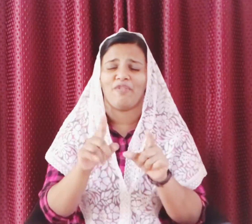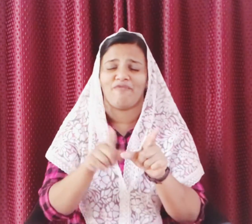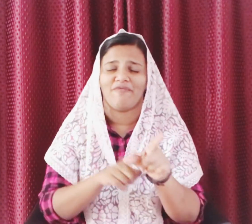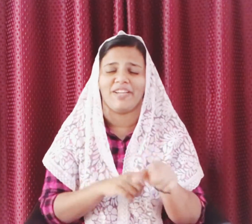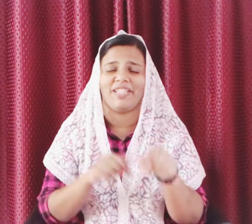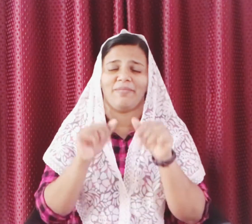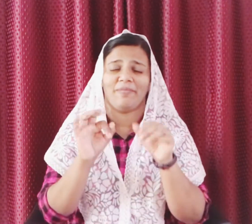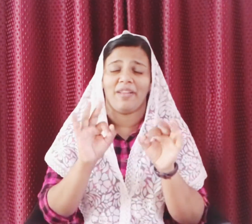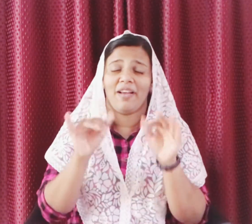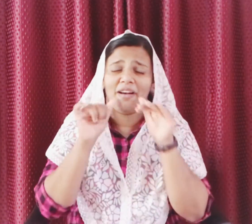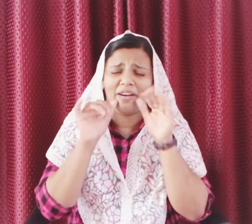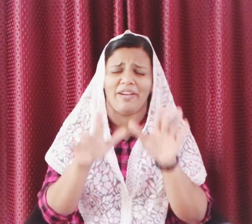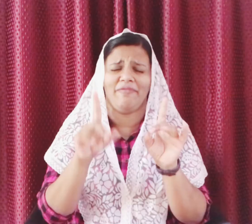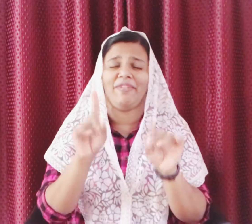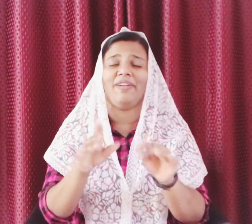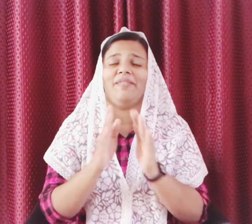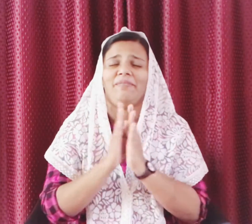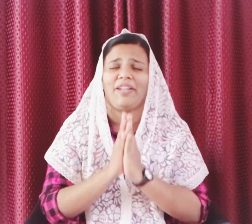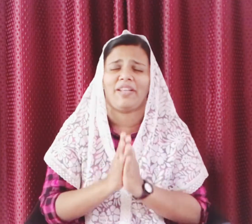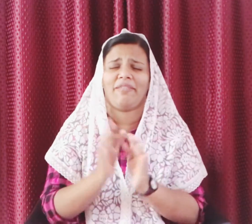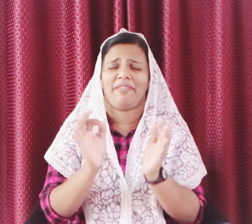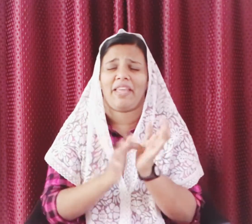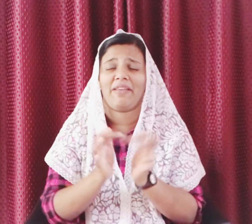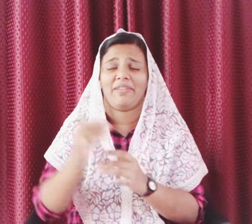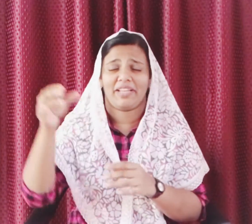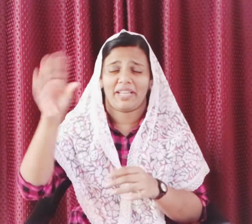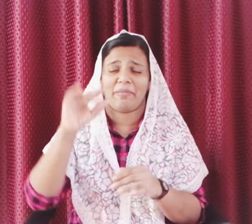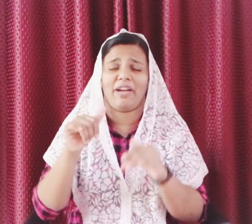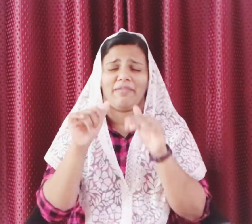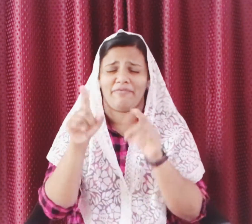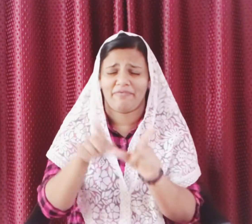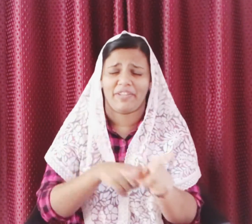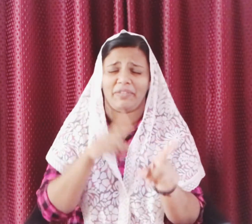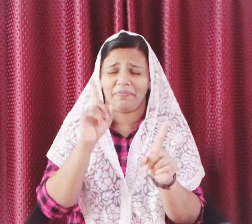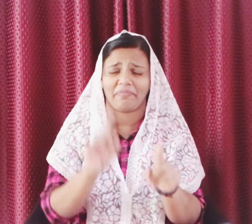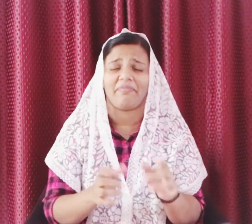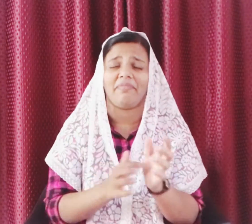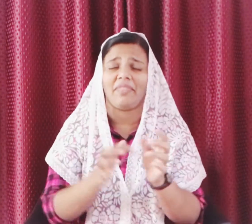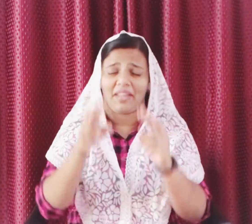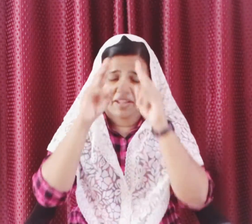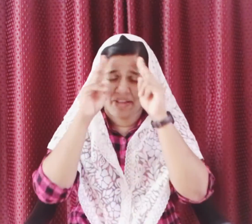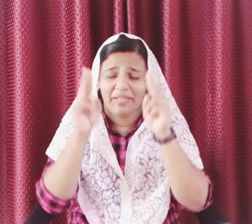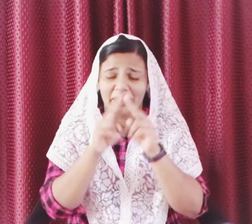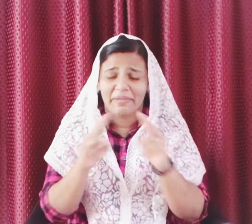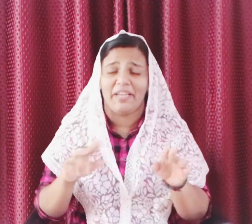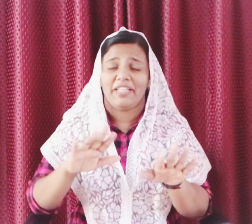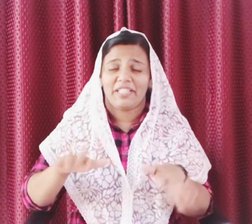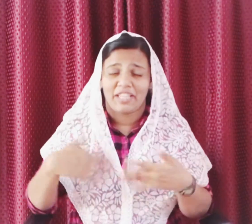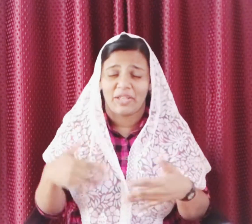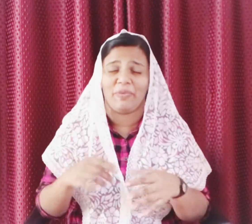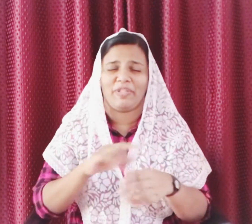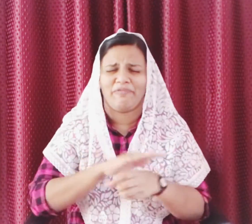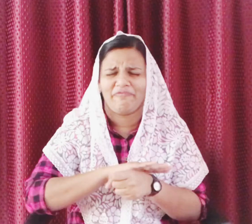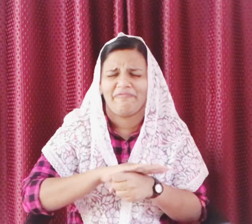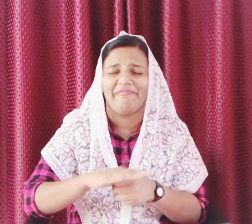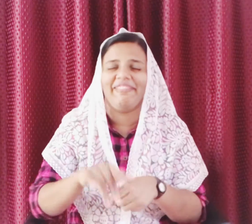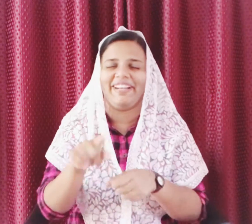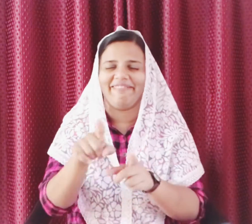പുതുവർഷം അനുഗ്രഹത്തിൻ്റെ വർഷമായി തീരട്ടെ. കർത്താവെ ദൈവകൃപയുടെ വർഷമായി തീരട്ടെ. ദൈവിക സമാധാനവും സന്തോഷവും നിറഞ്ഞു നിൽക്കുന്നൊരു വർഷമായി